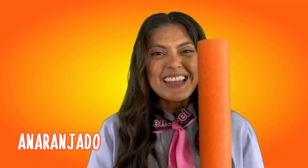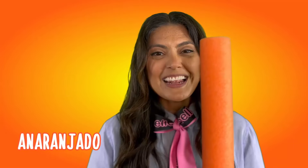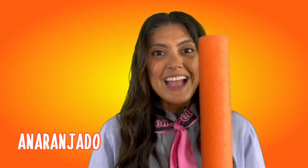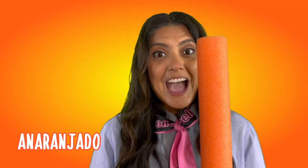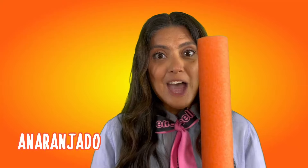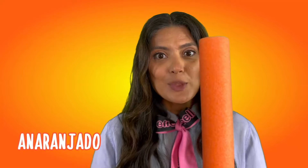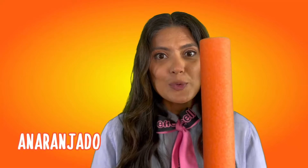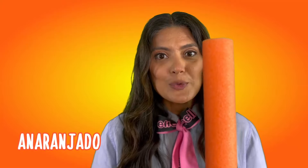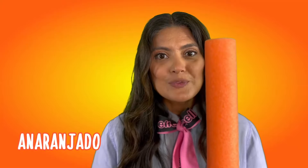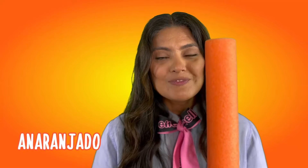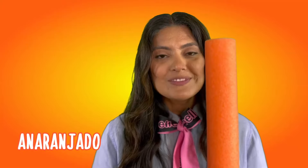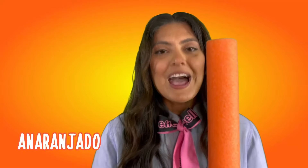Anaranjado.